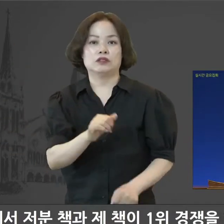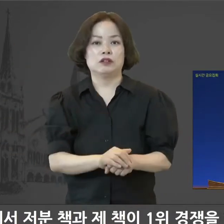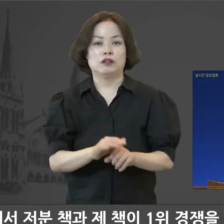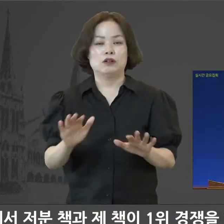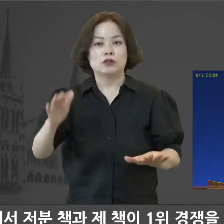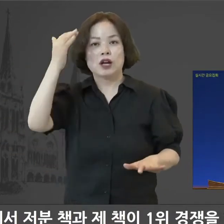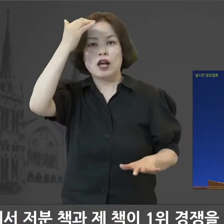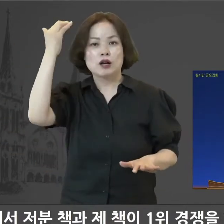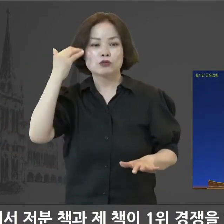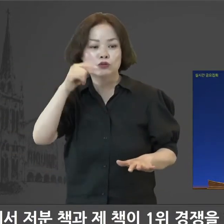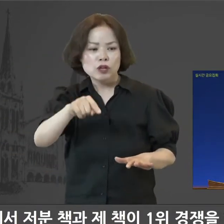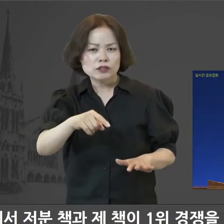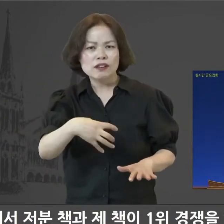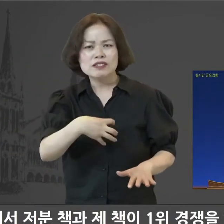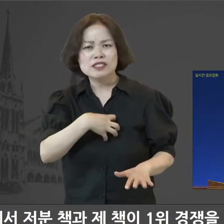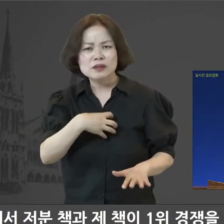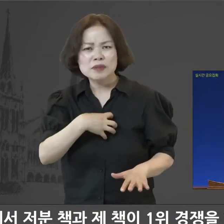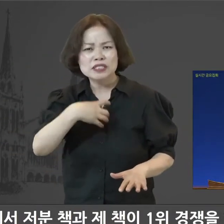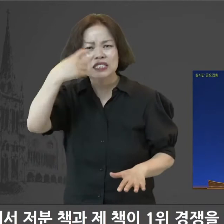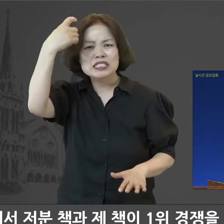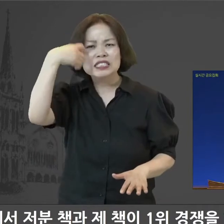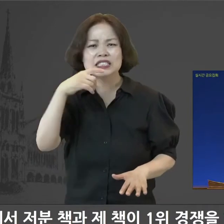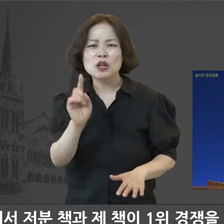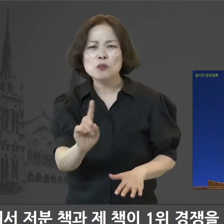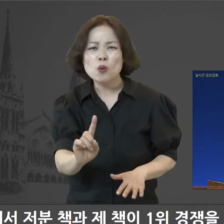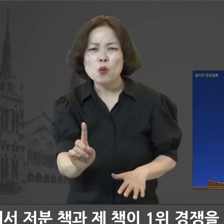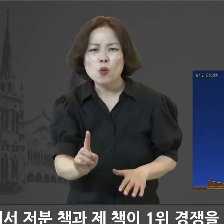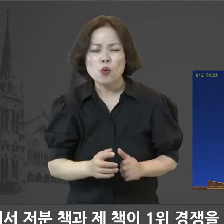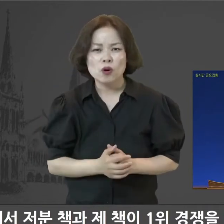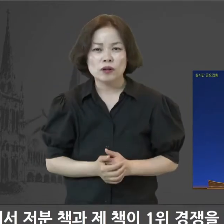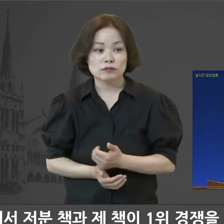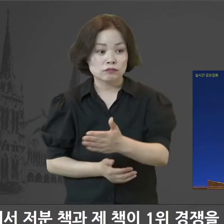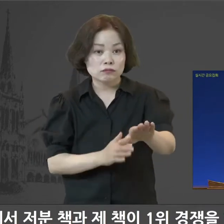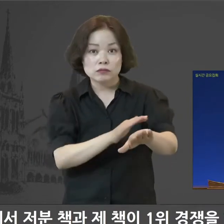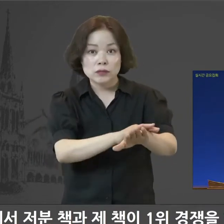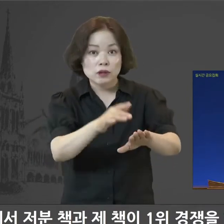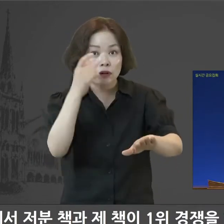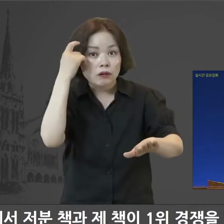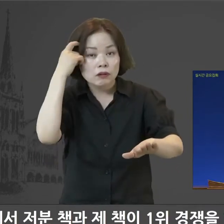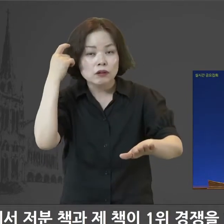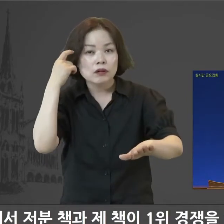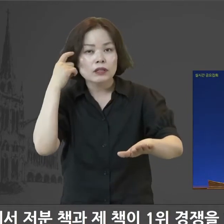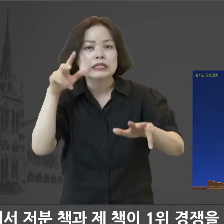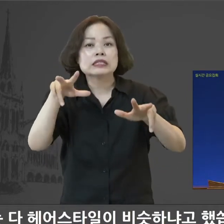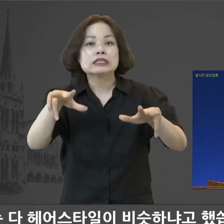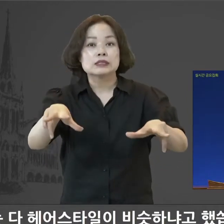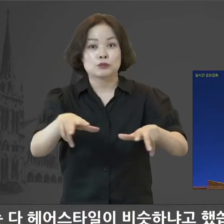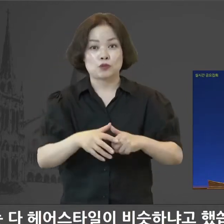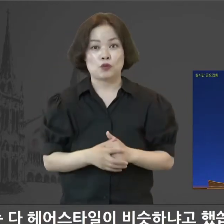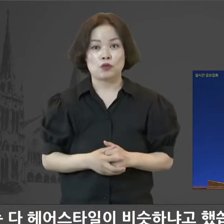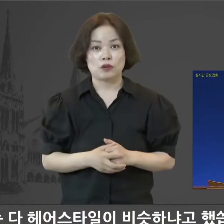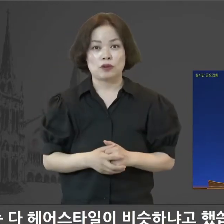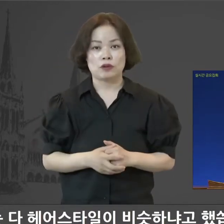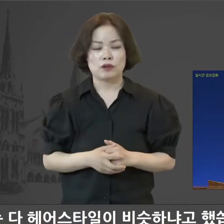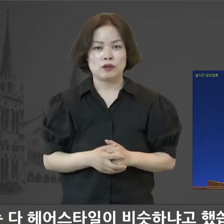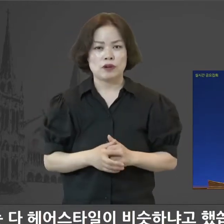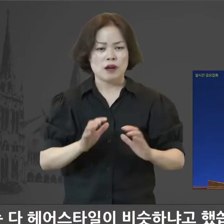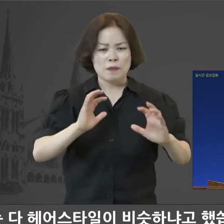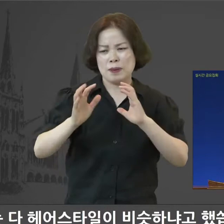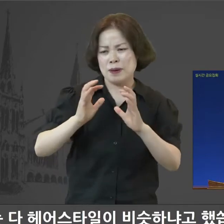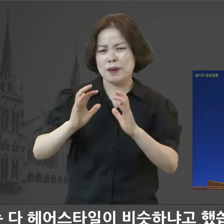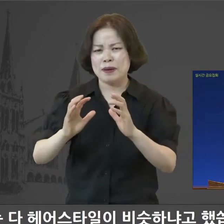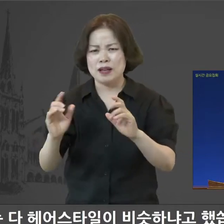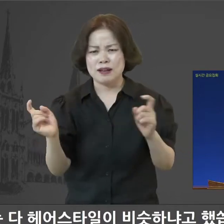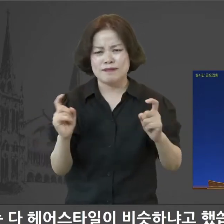제가 가장 위험하게 느끼는 것 중에 하나가 뭐냐면, 여러분 잘 생각해 보세요. 자, 지금도 옥신각신하고